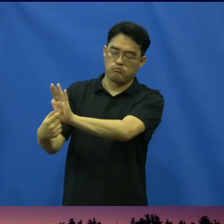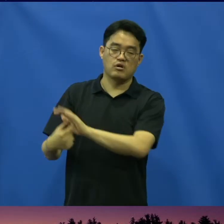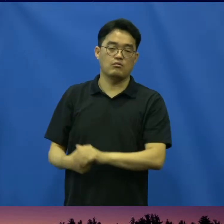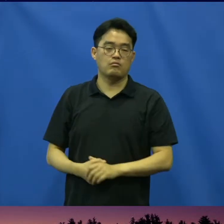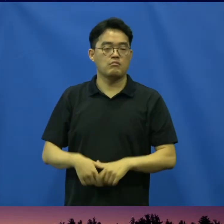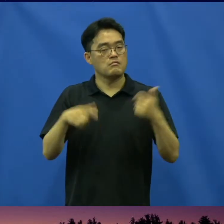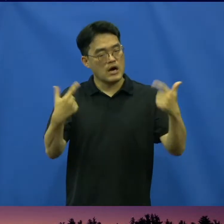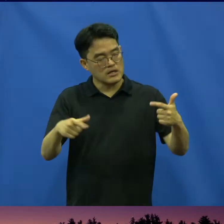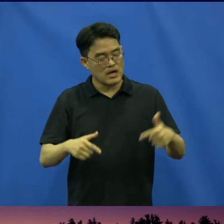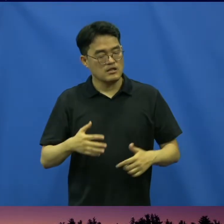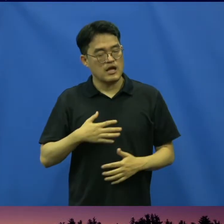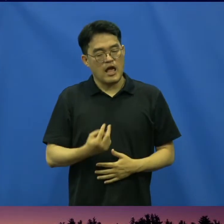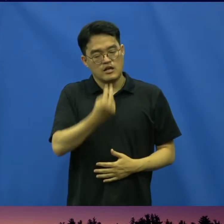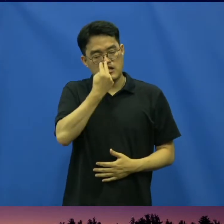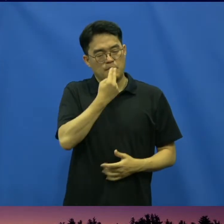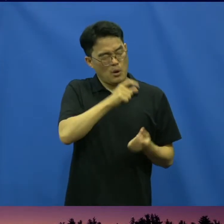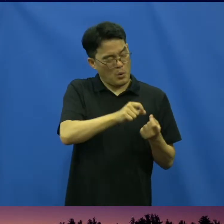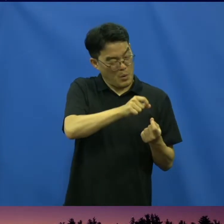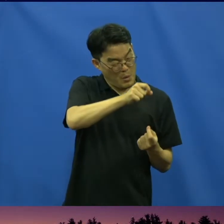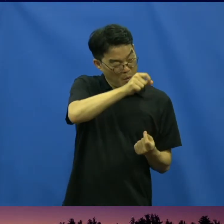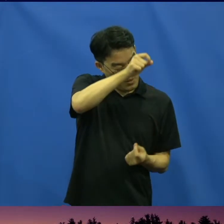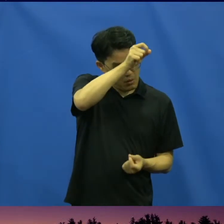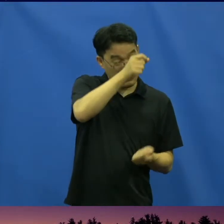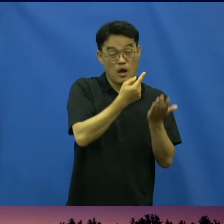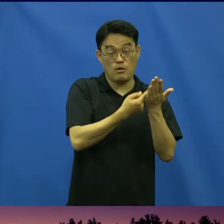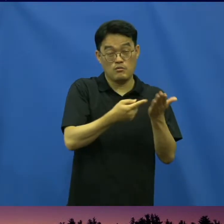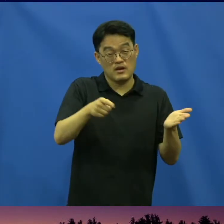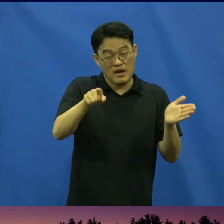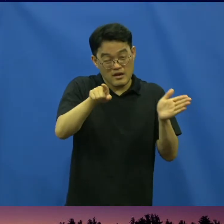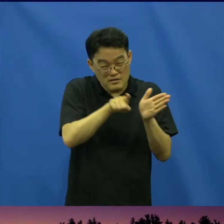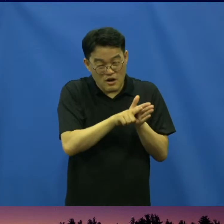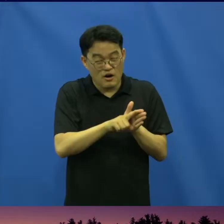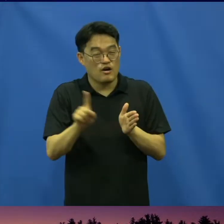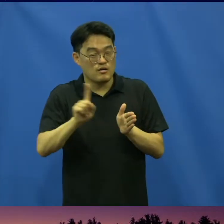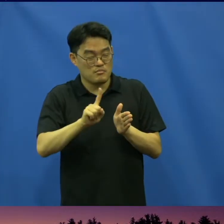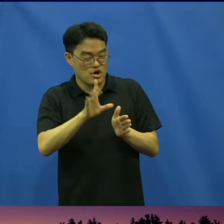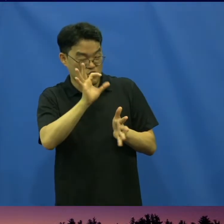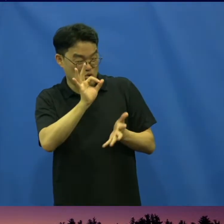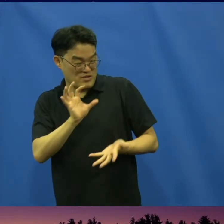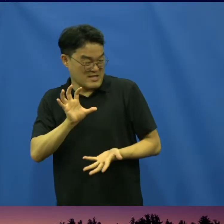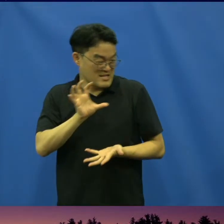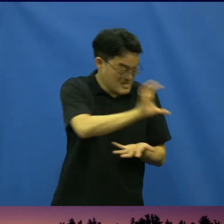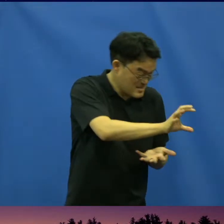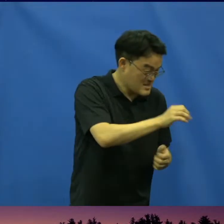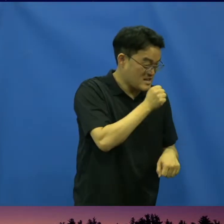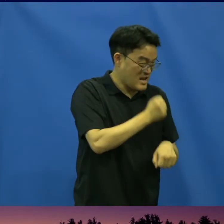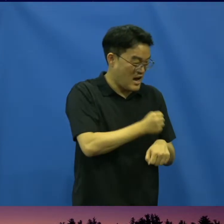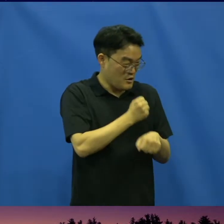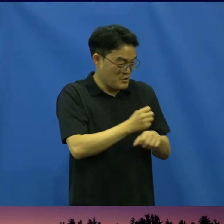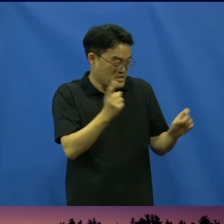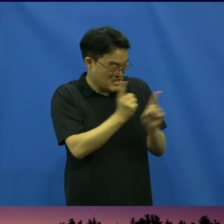항상 오래 살기 위해서 모든 자기 에너지와 돈을 다 쏟아붓는 사람.